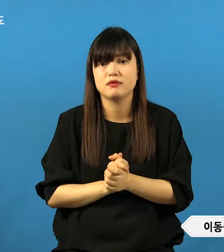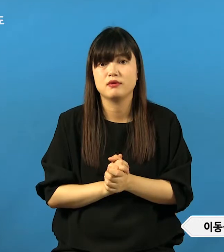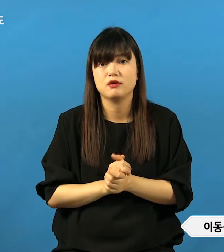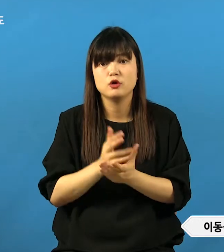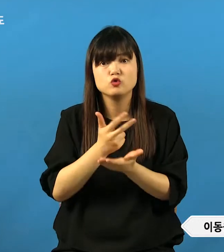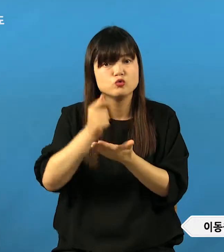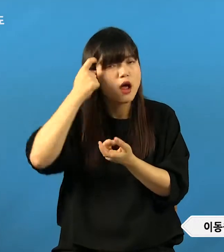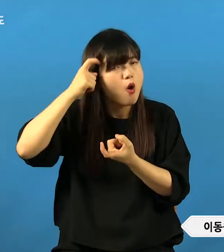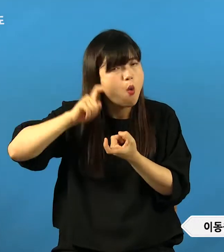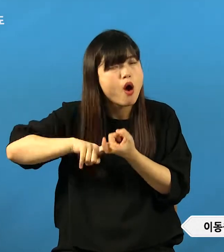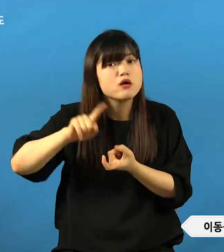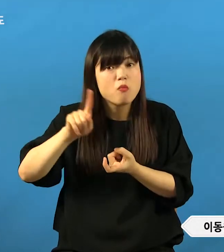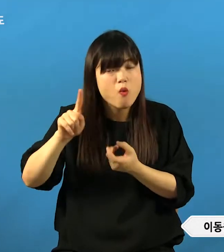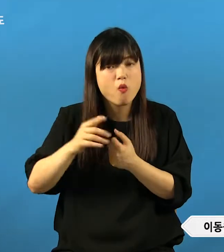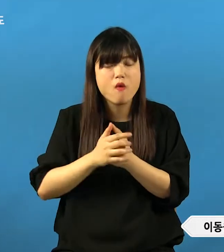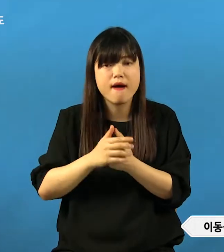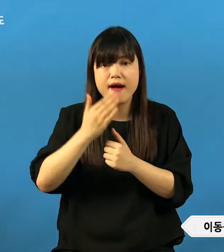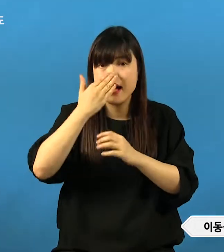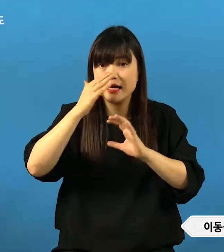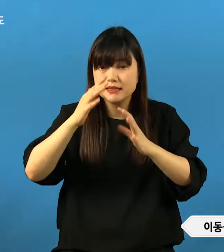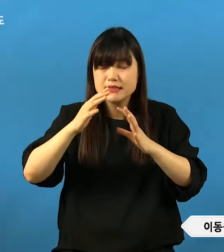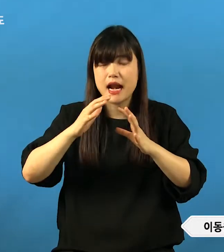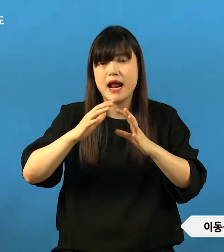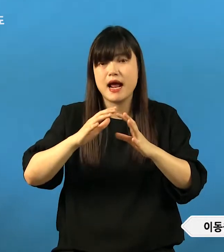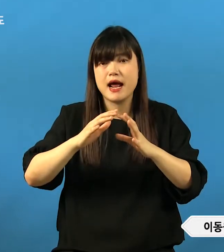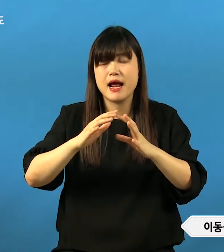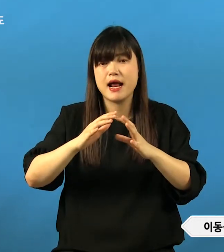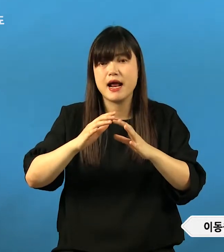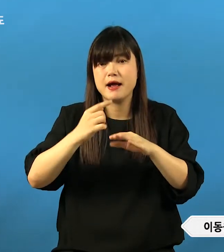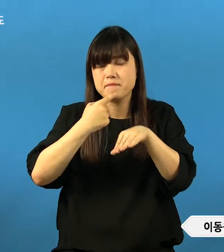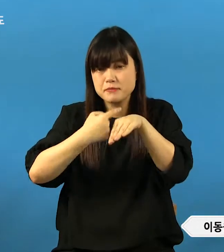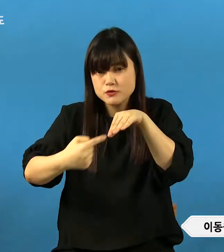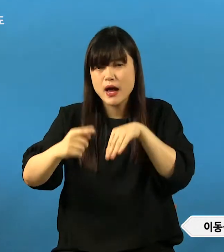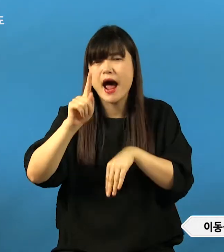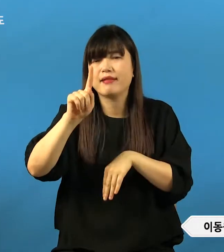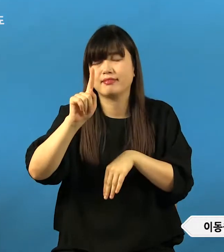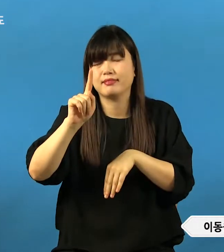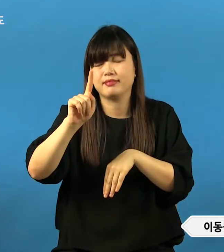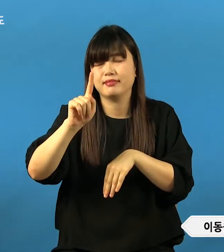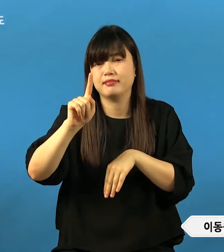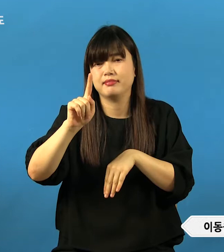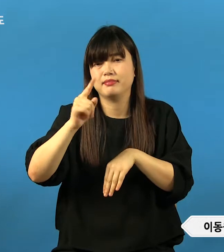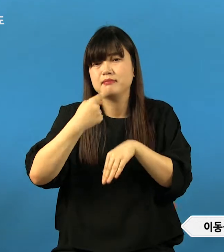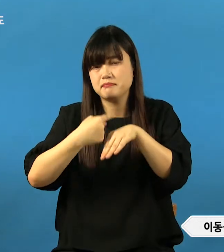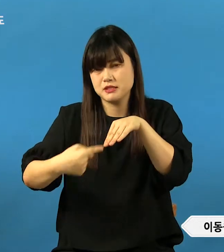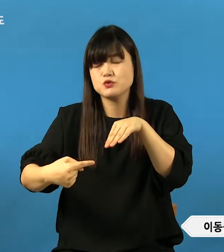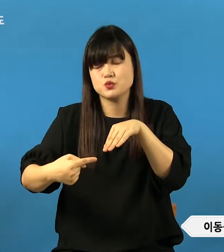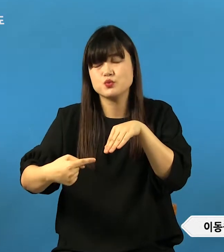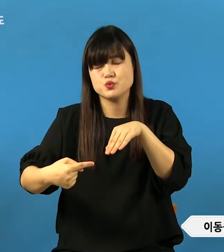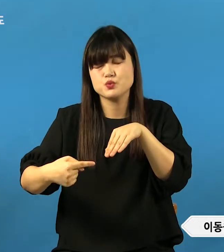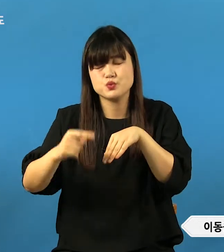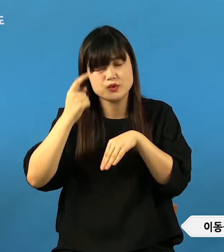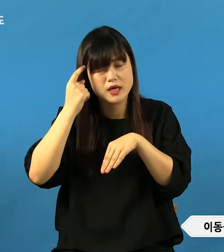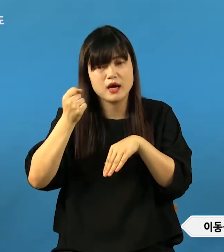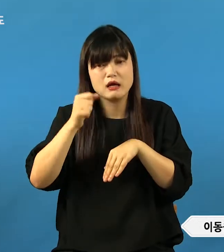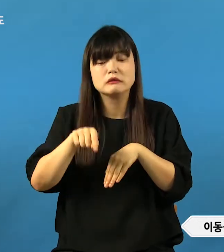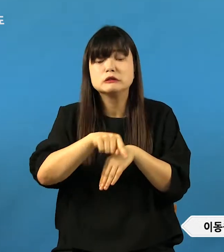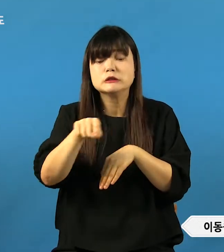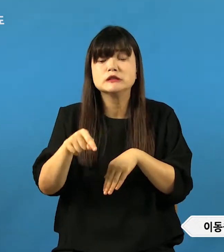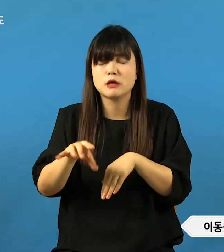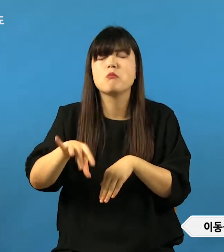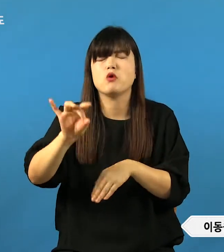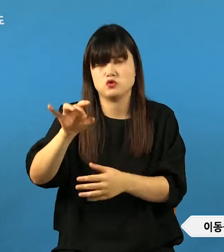자, 주님의 관심은 이스라엘 민족이라는 한 민족에게서 그분의 관심이 묶여 있지 않습니다. 그들을